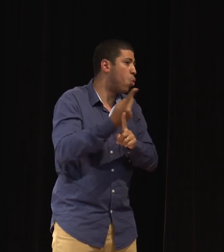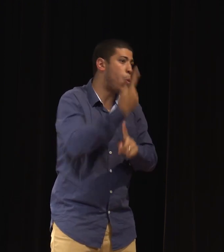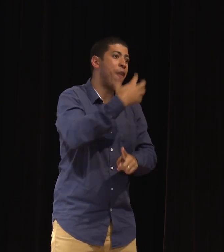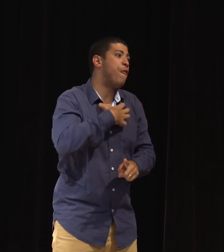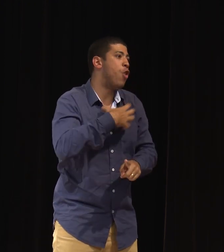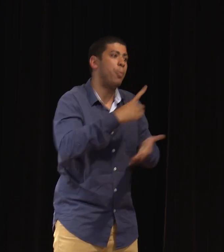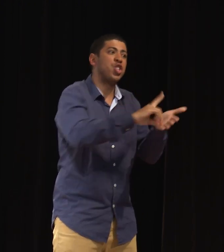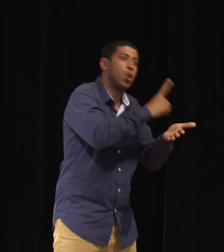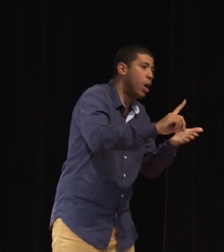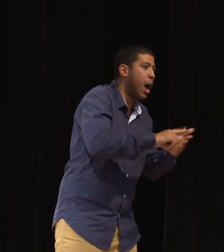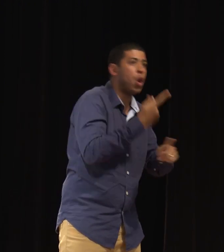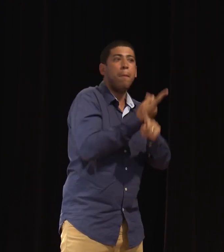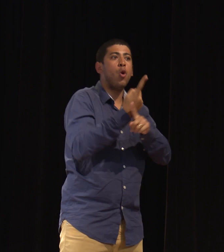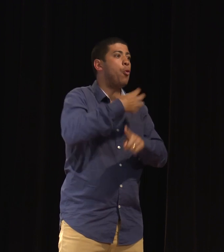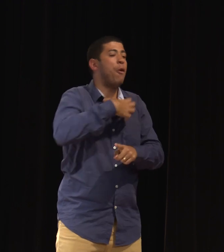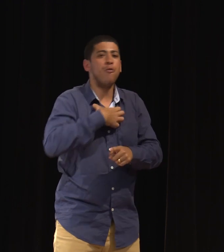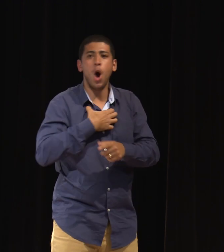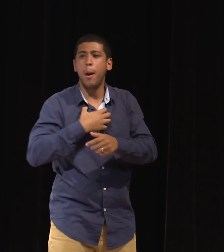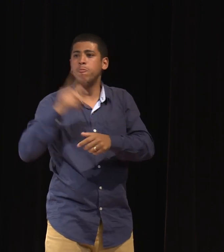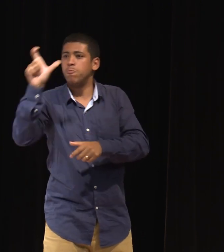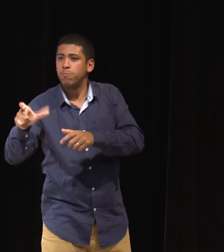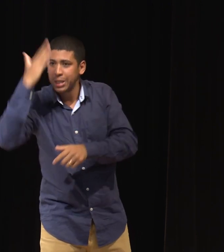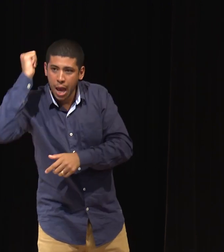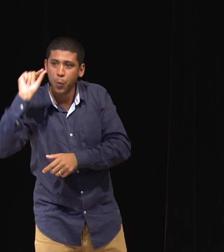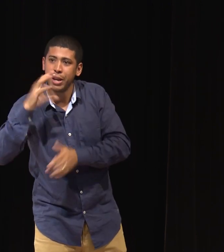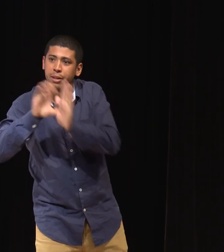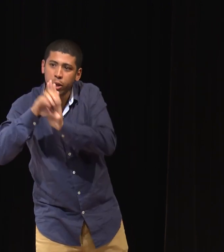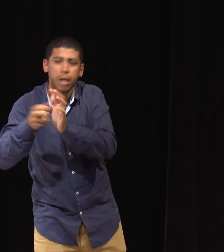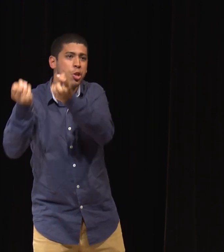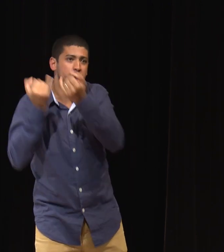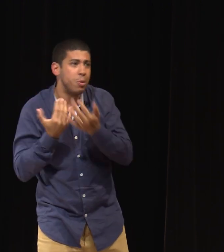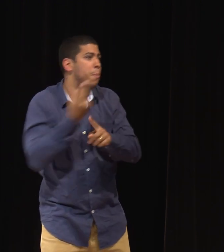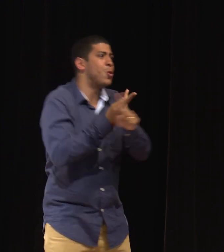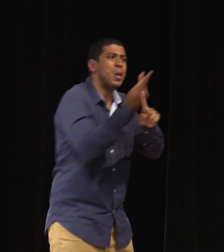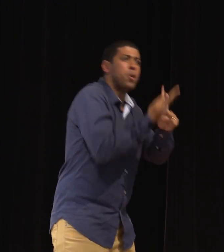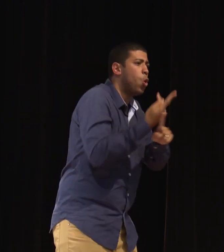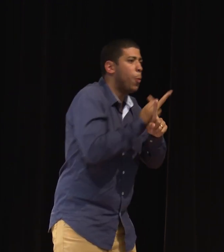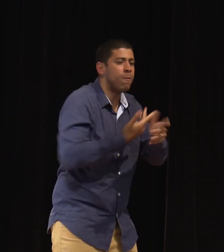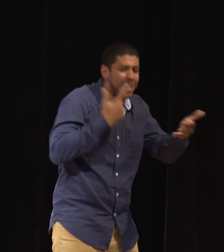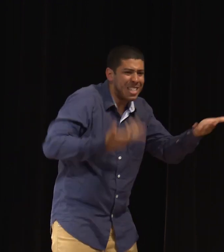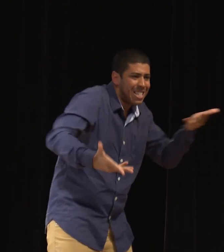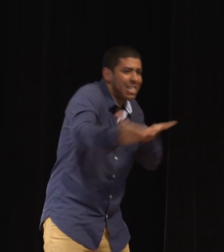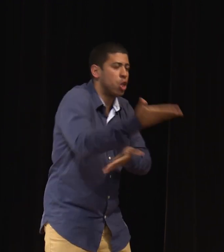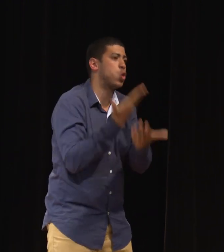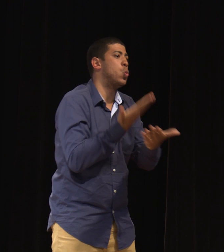Então, assim, nós sempre procurei no dicionário, né, esses conceitos de inovação,